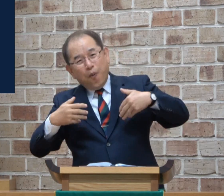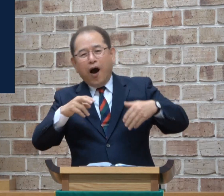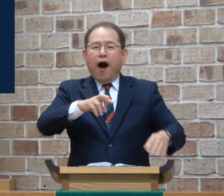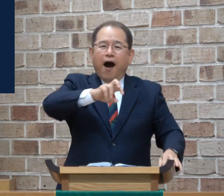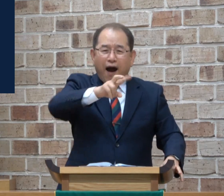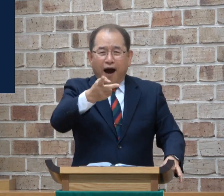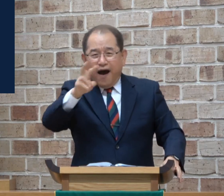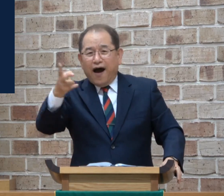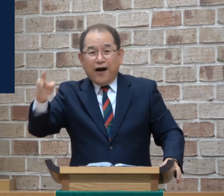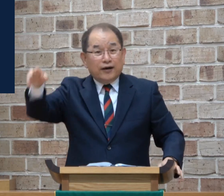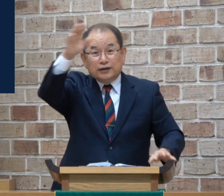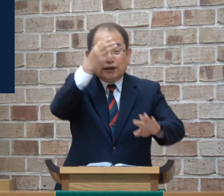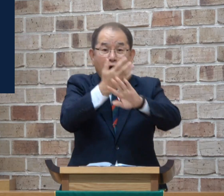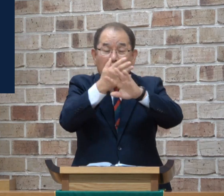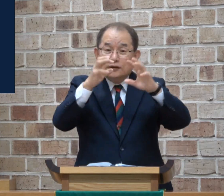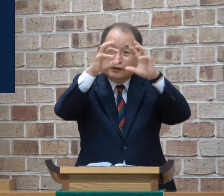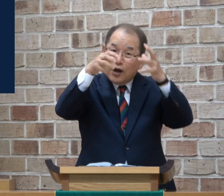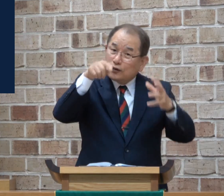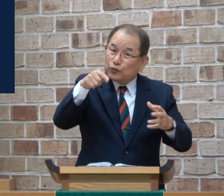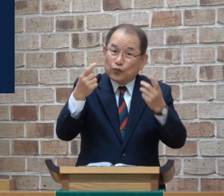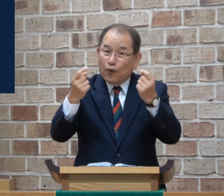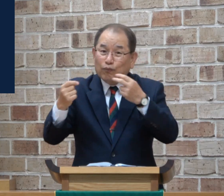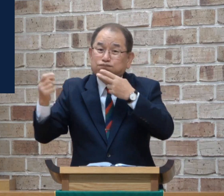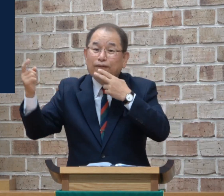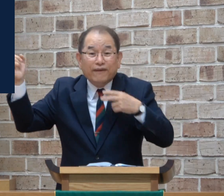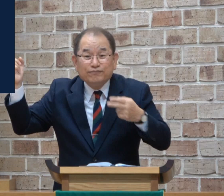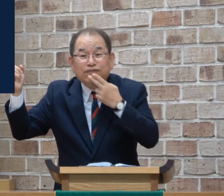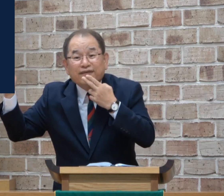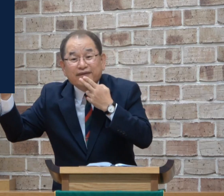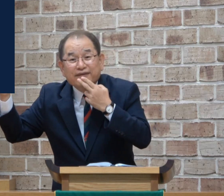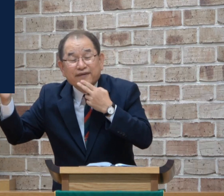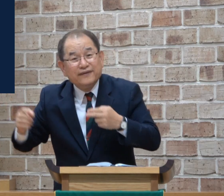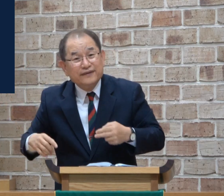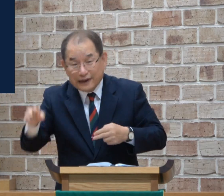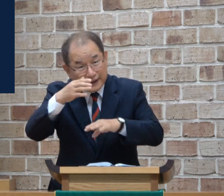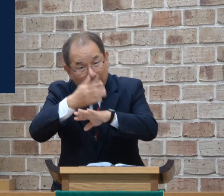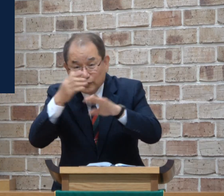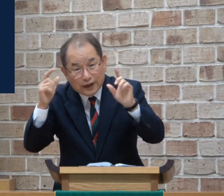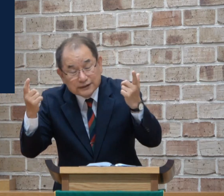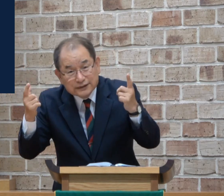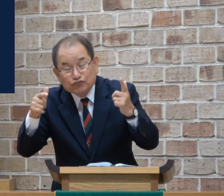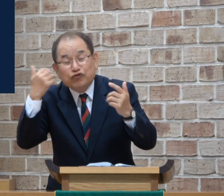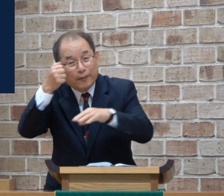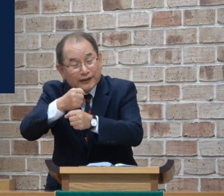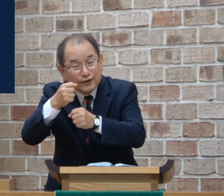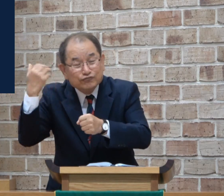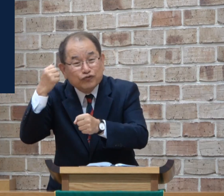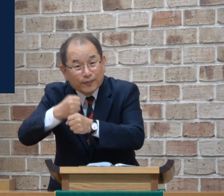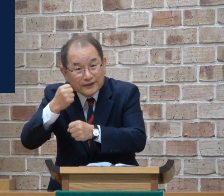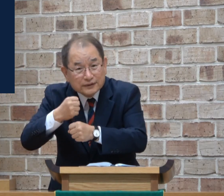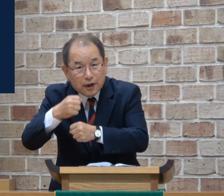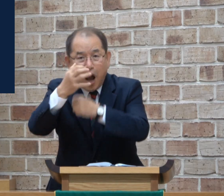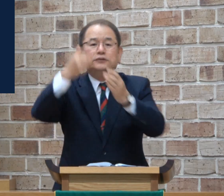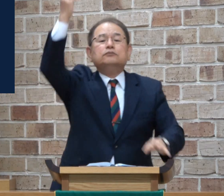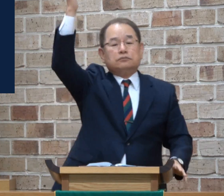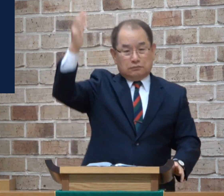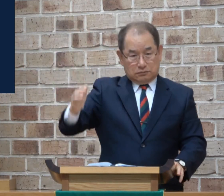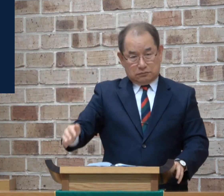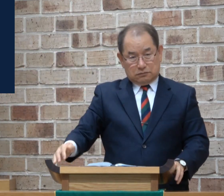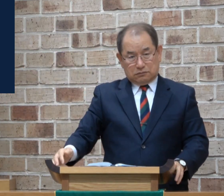여름이 오고 이런 나라는 많지 않습니다. 정말 감사한 일입니다. 정말 하나님께서 만드신